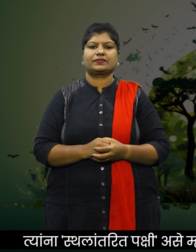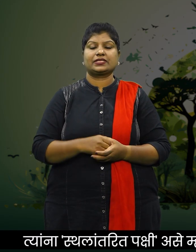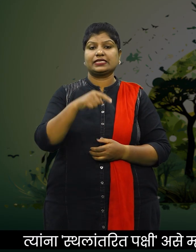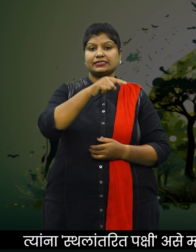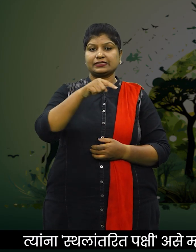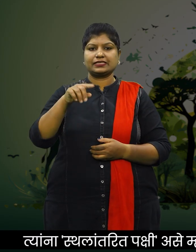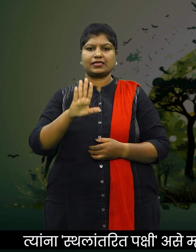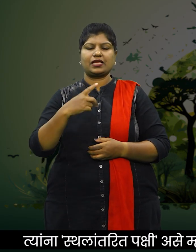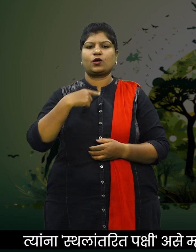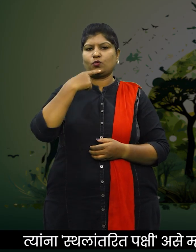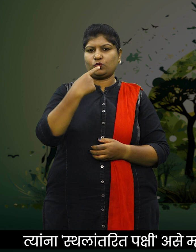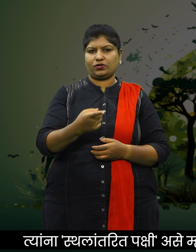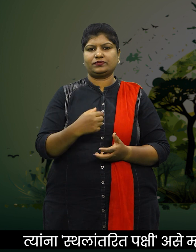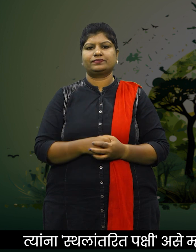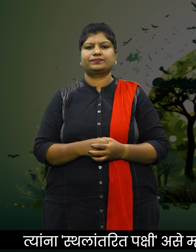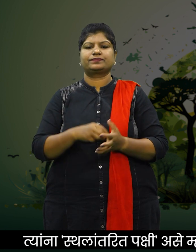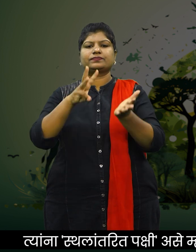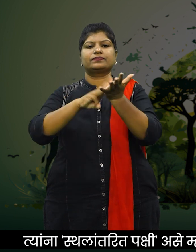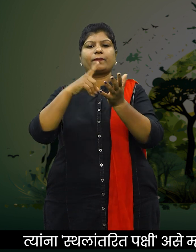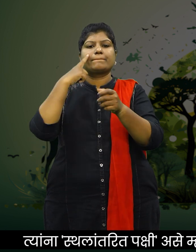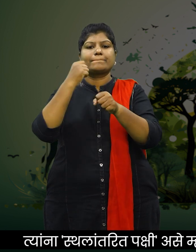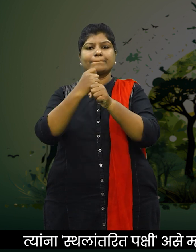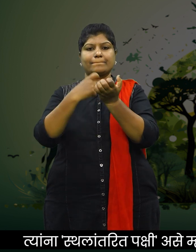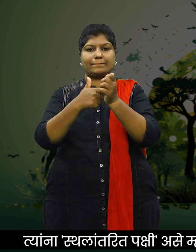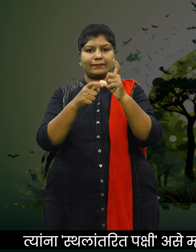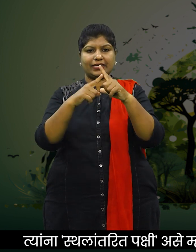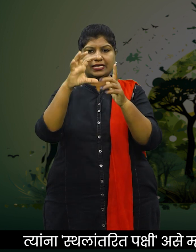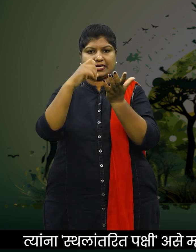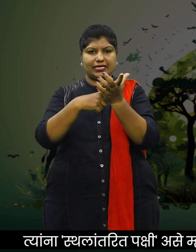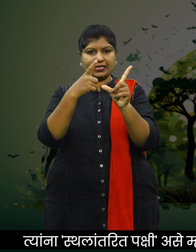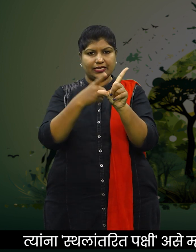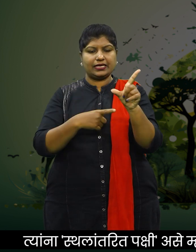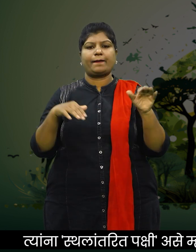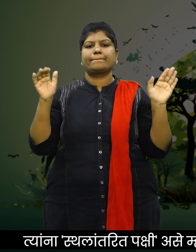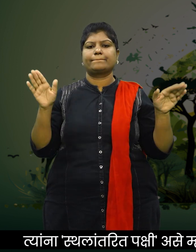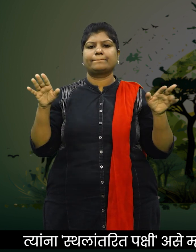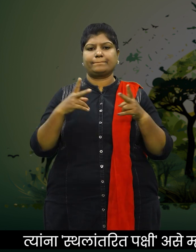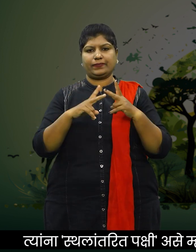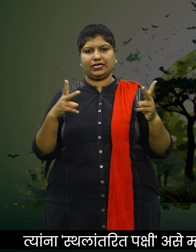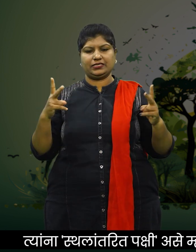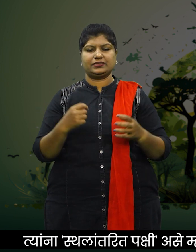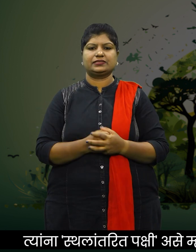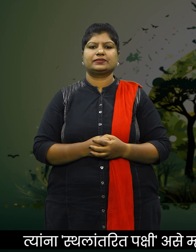त्यांना स्थलांतरित पक्षी असे म्हणतात आणि अशा घटनेला स्थलांतर असे म्हणतात.